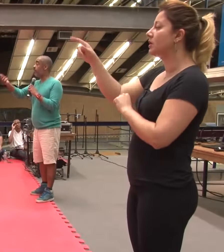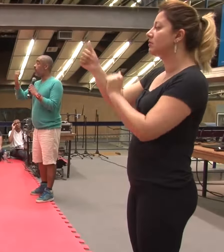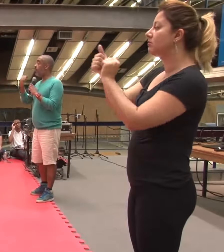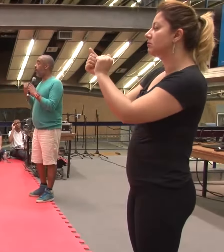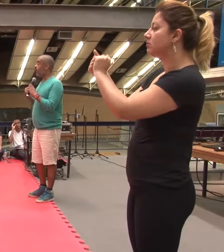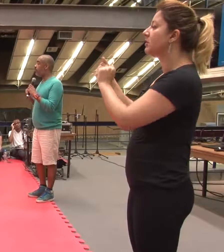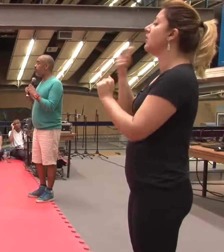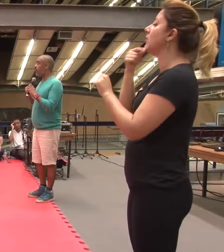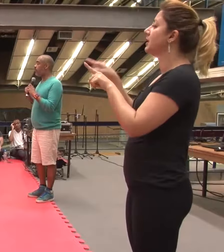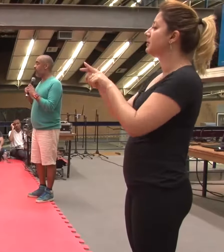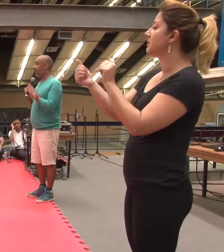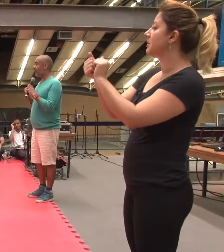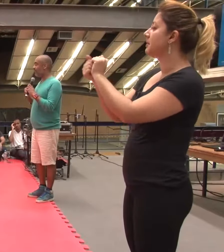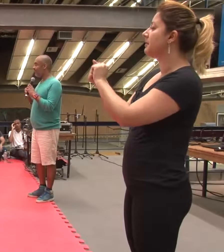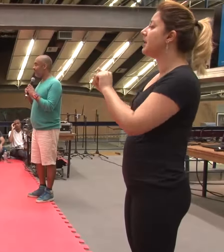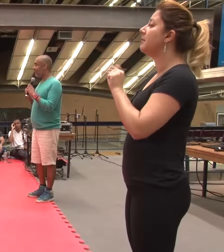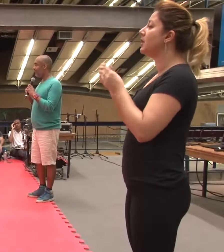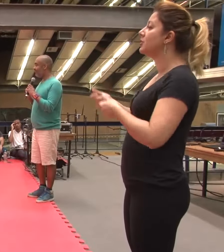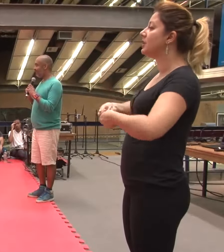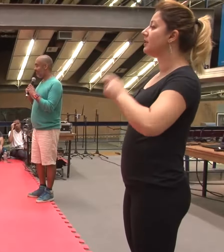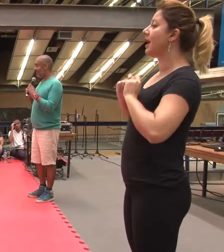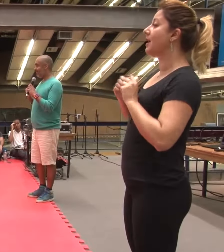outros homens, pode me proporcionar?